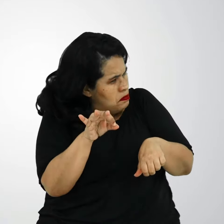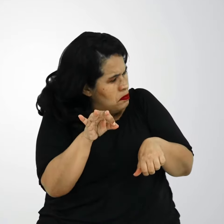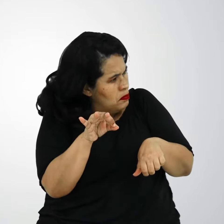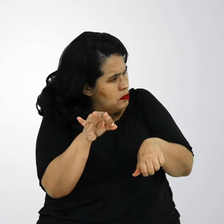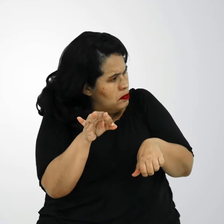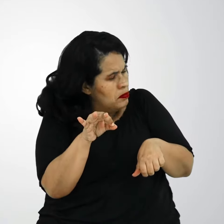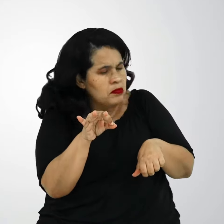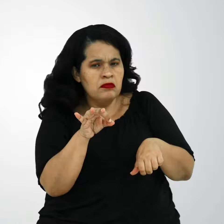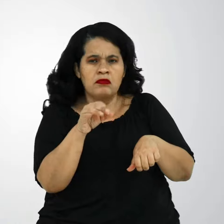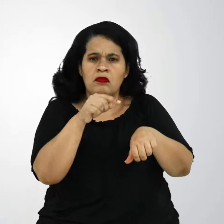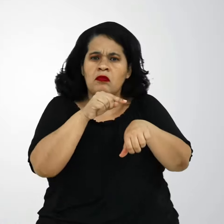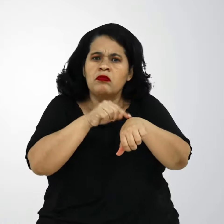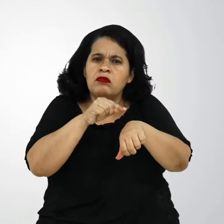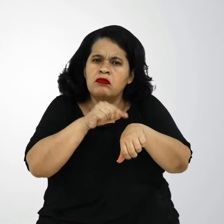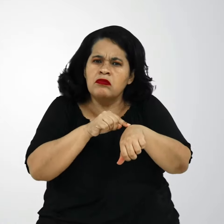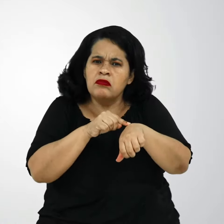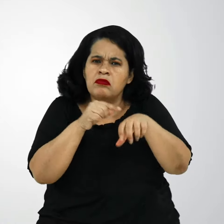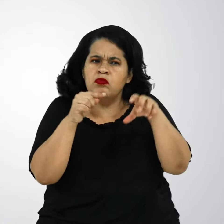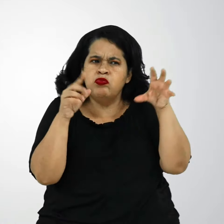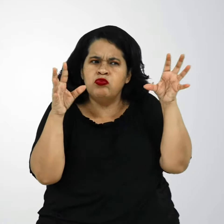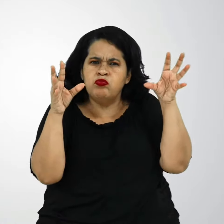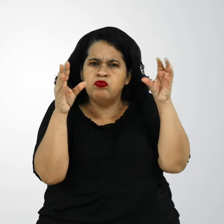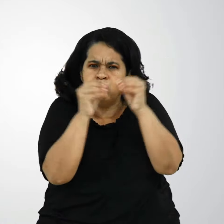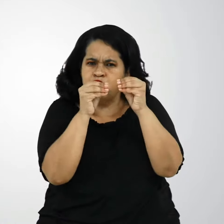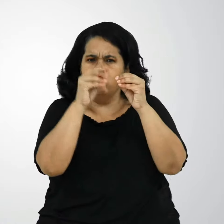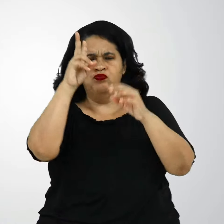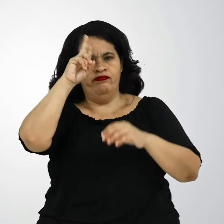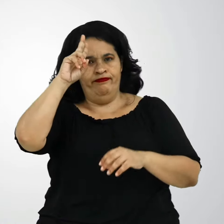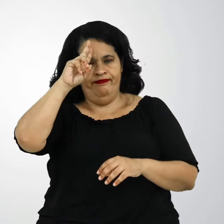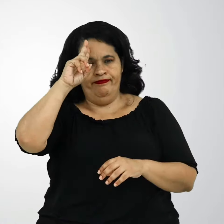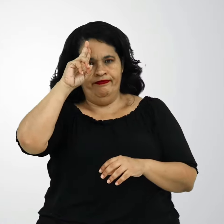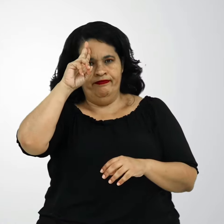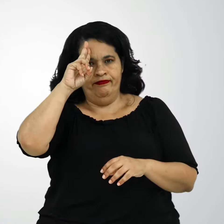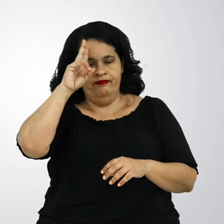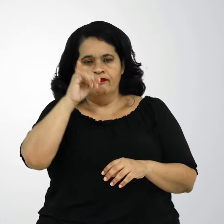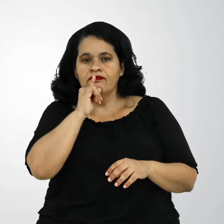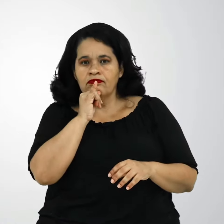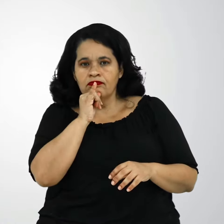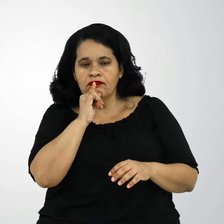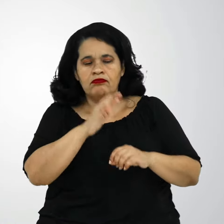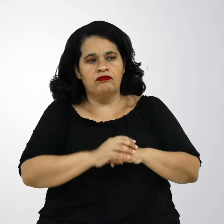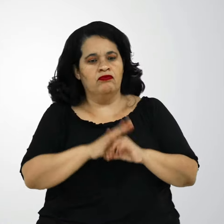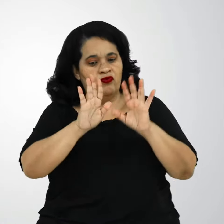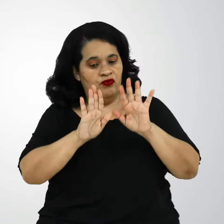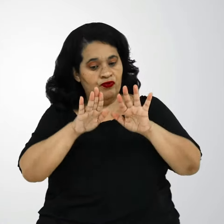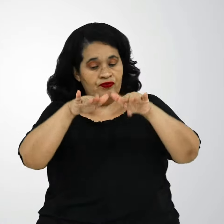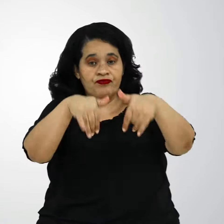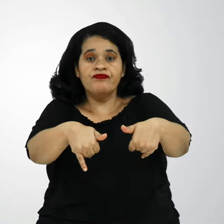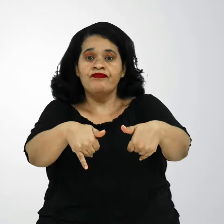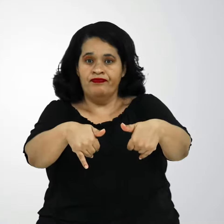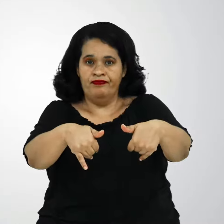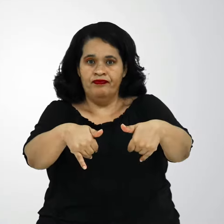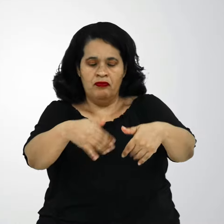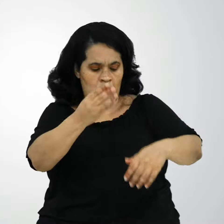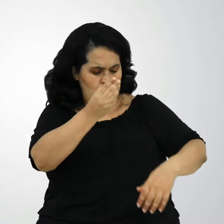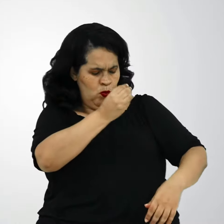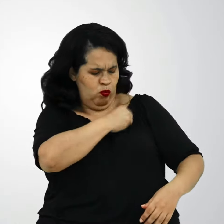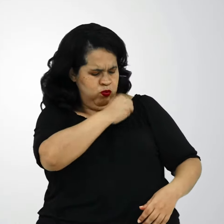tempo da conclusão da história, em que vai ter fim a